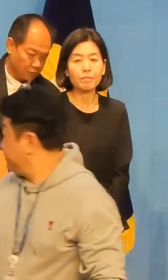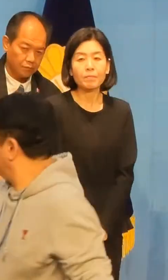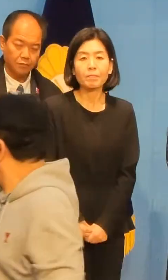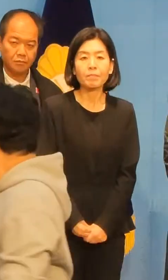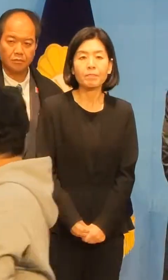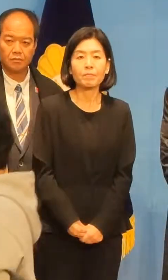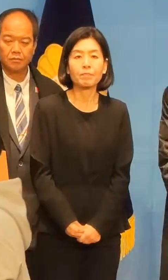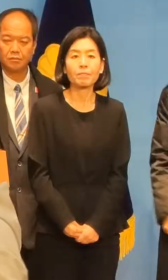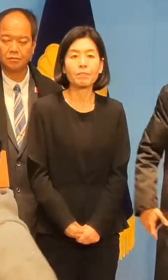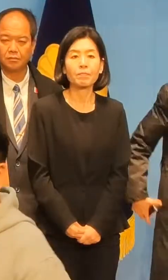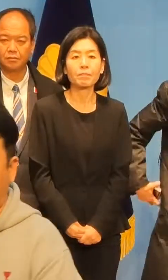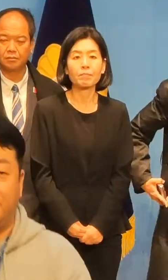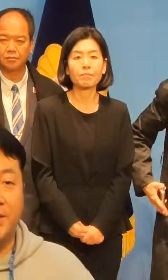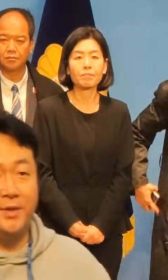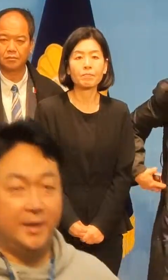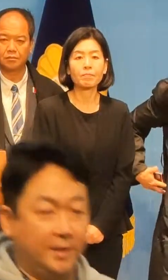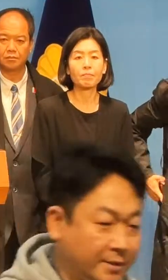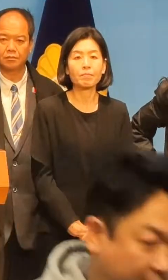됐습니까?